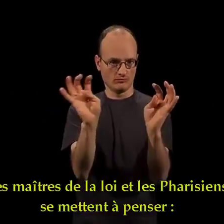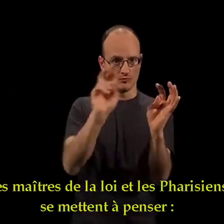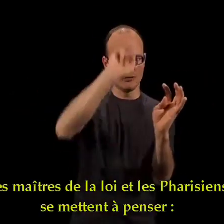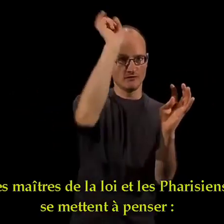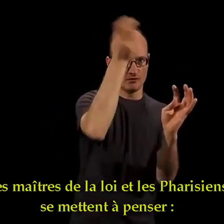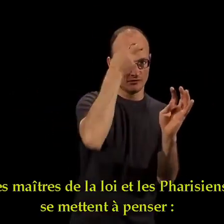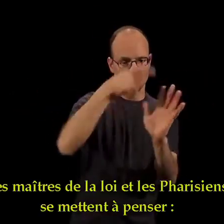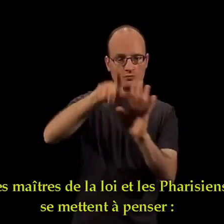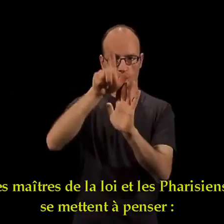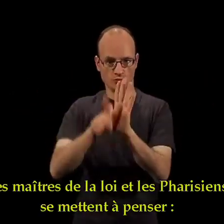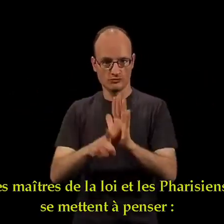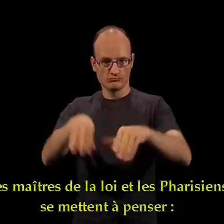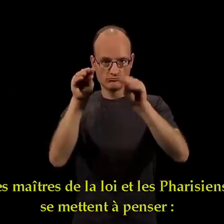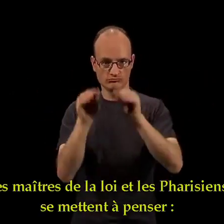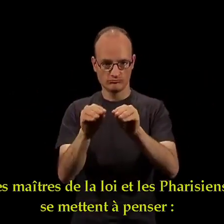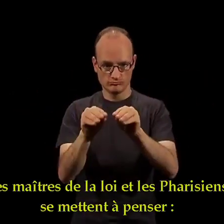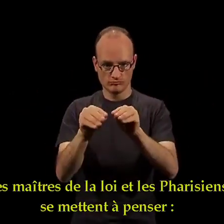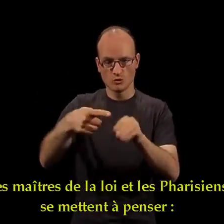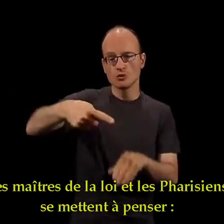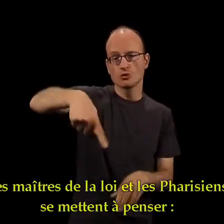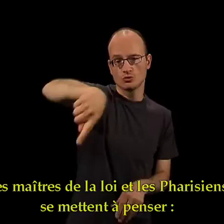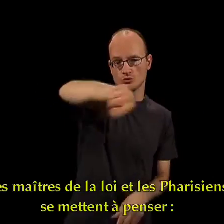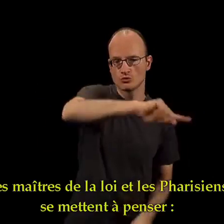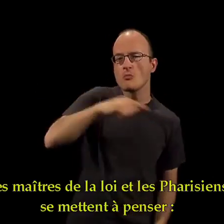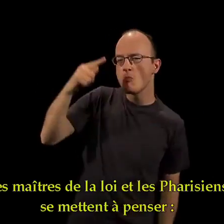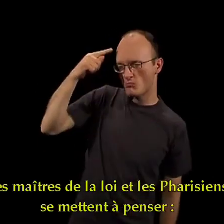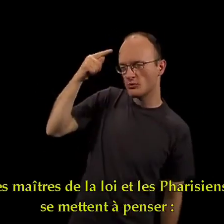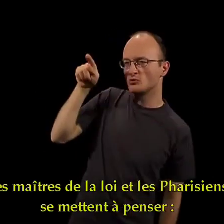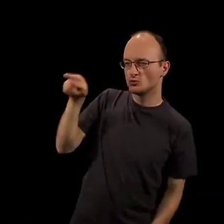Les maîtres de la loi et les pharisiens se mettent à penser,